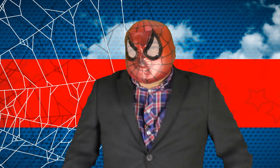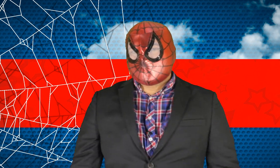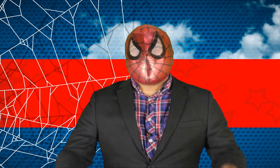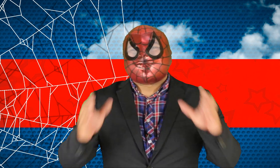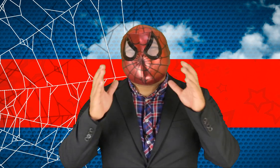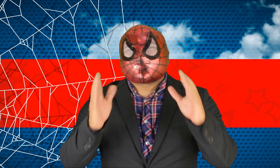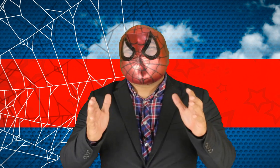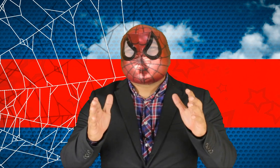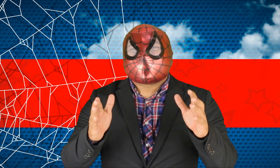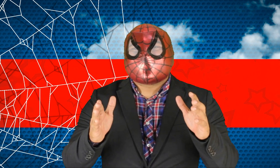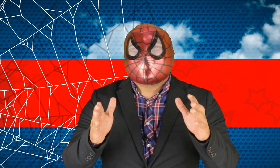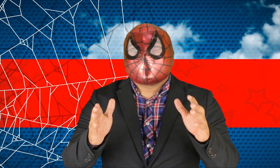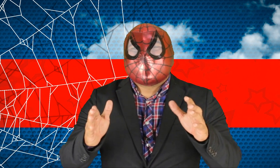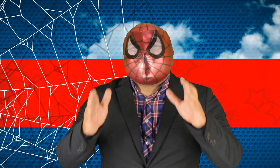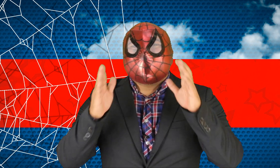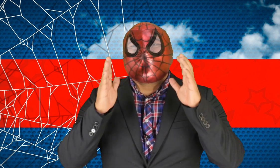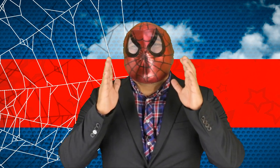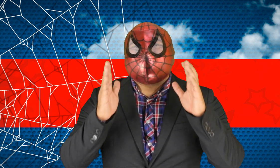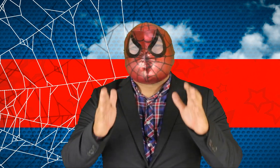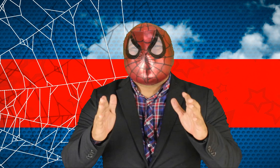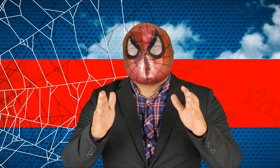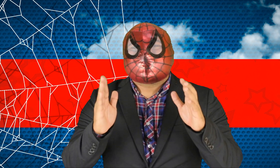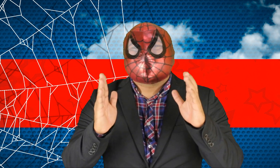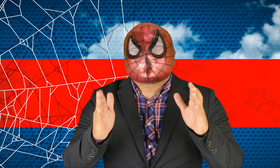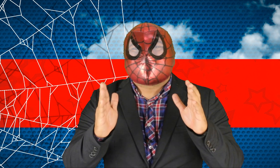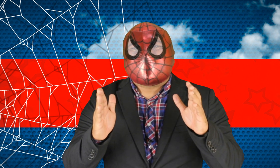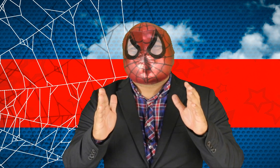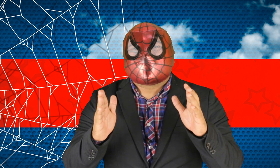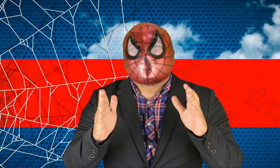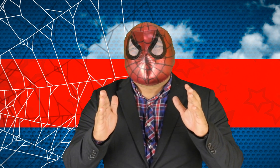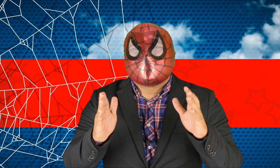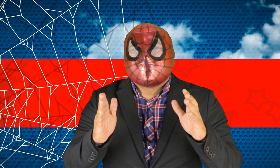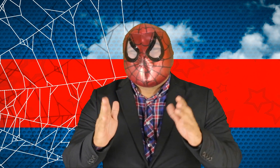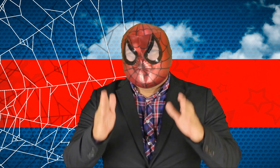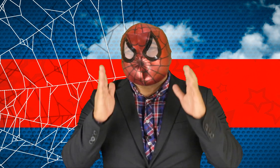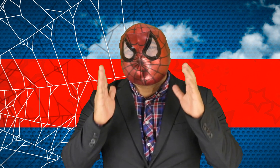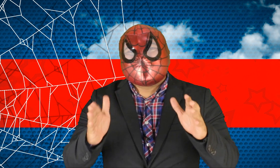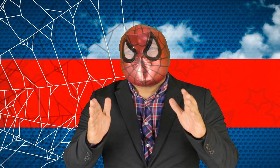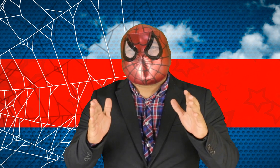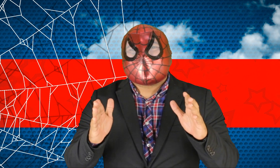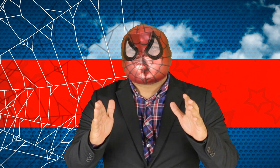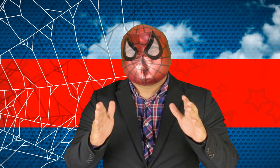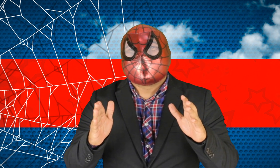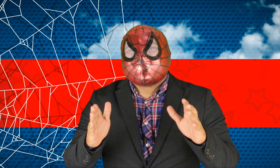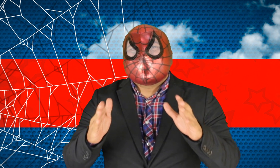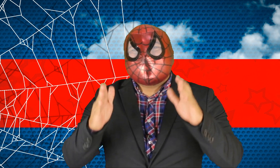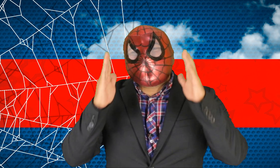sí. Aparte, esta estrategia es para el impedimento de secuestro. Porque teniendo las calles así, y